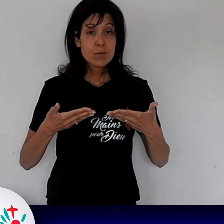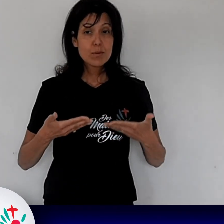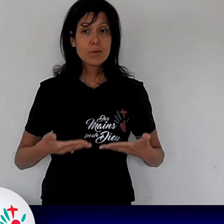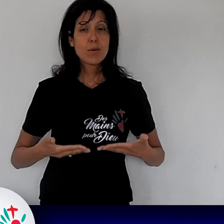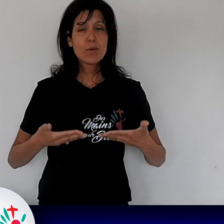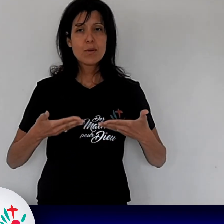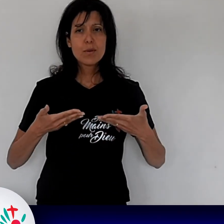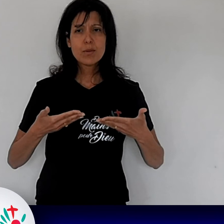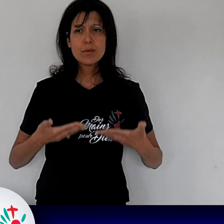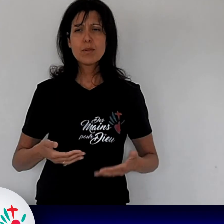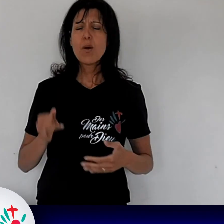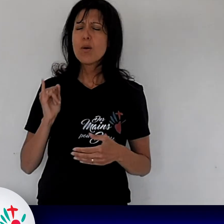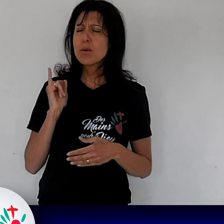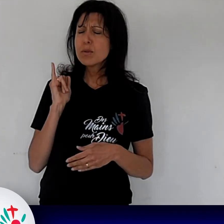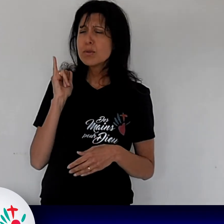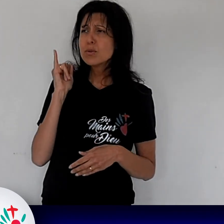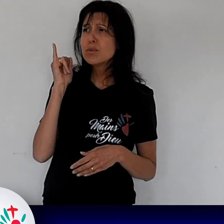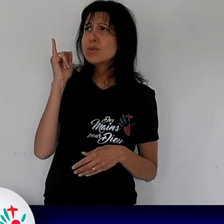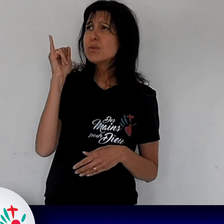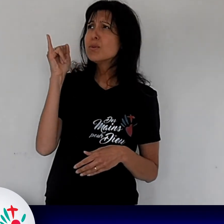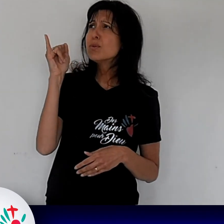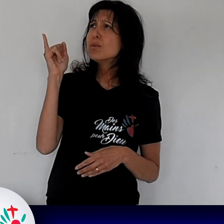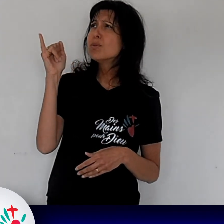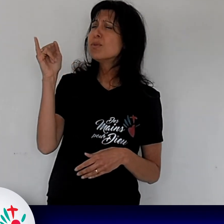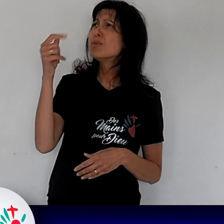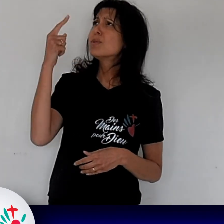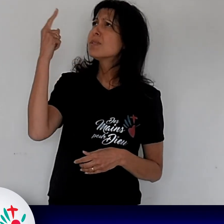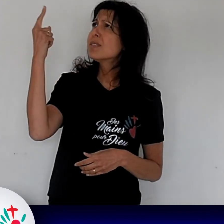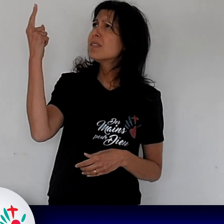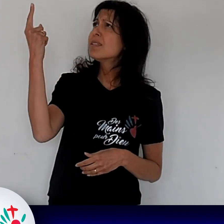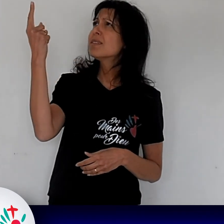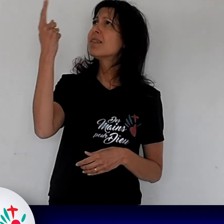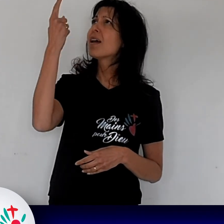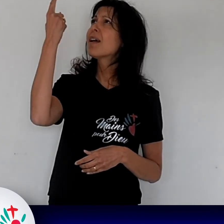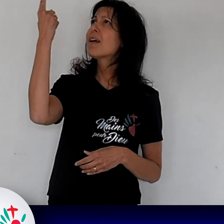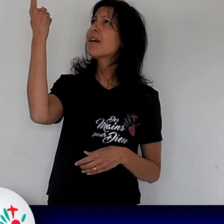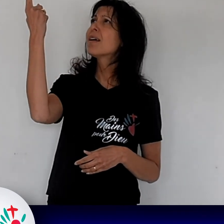Pour ce temps et